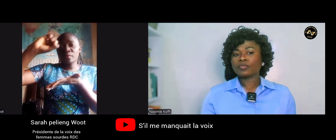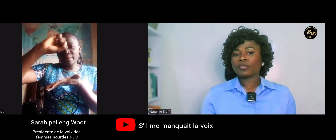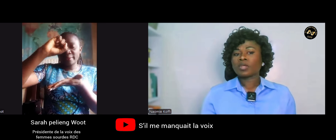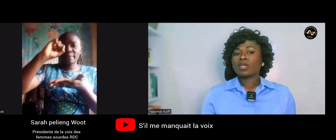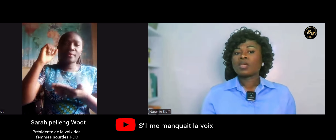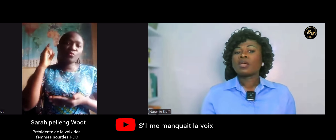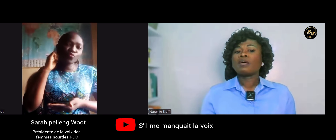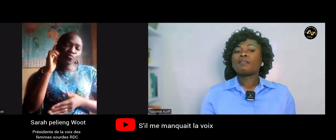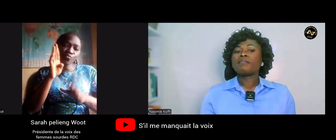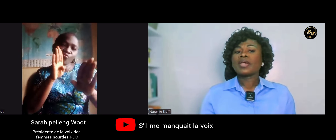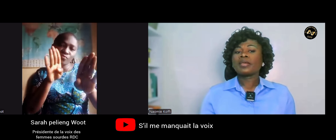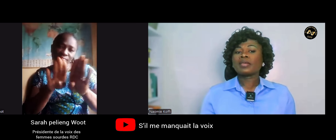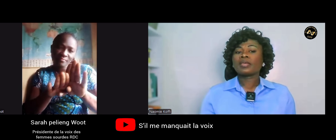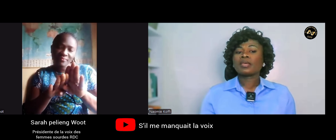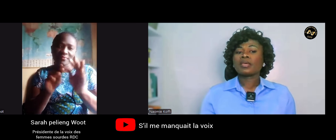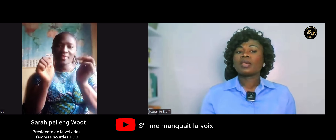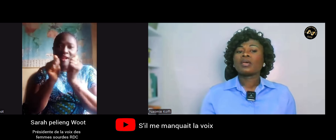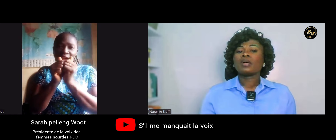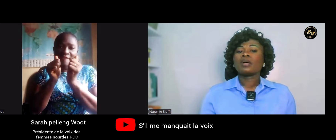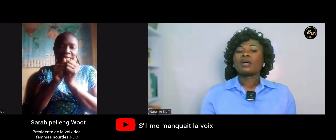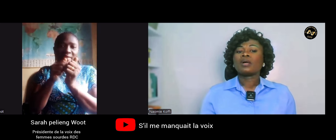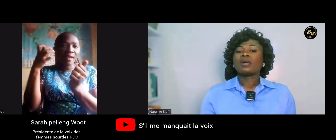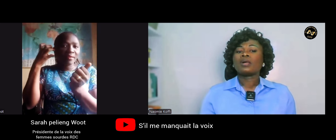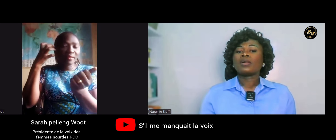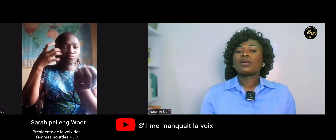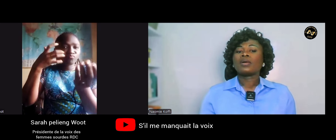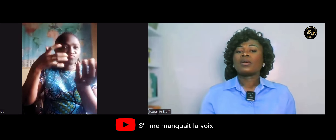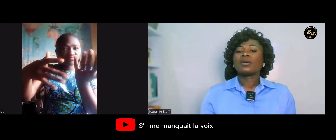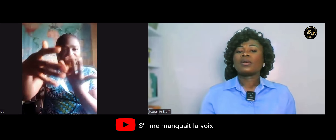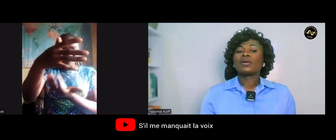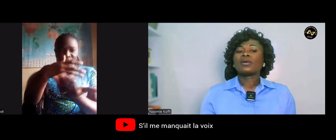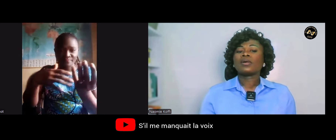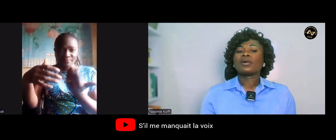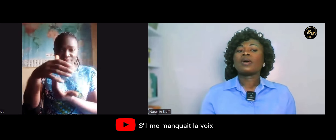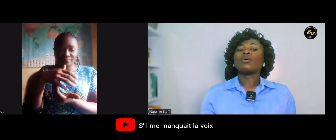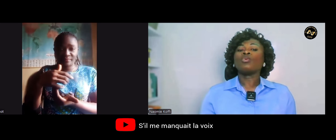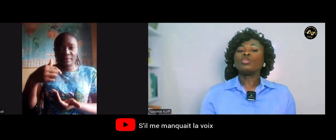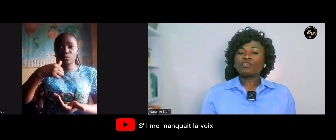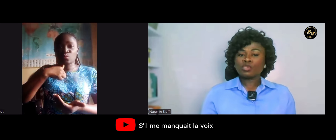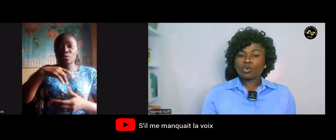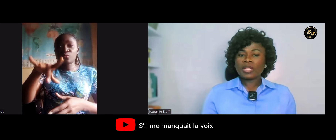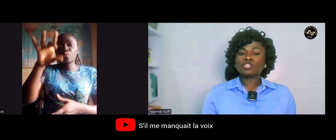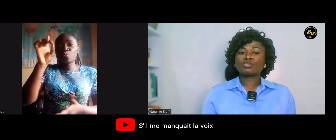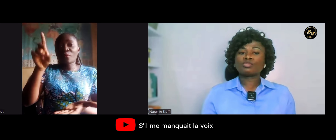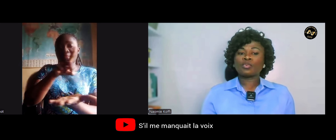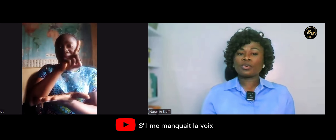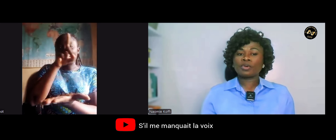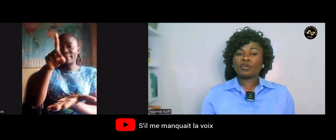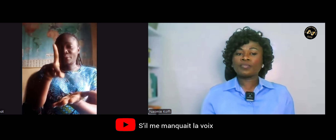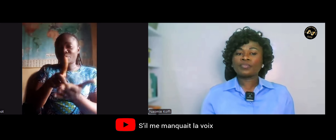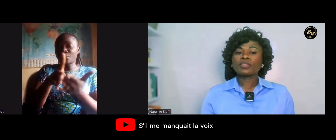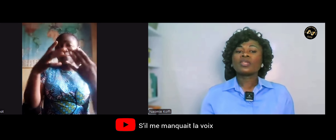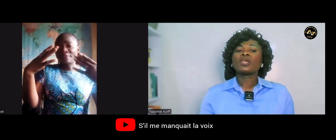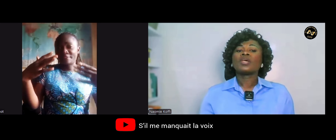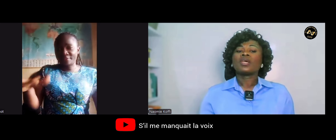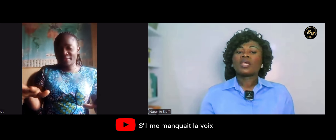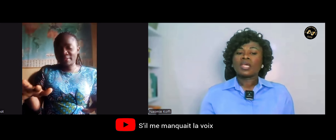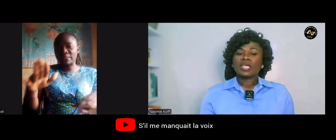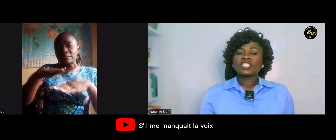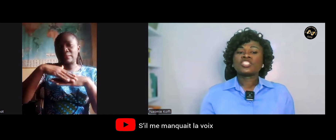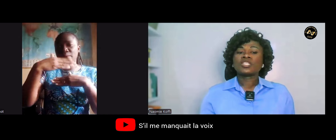spécialisée. Et au secondaire, j'étais avec des sourds et des entendants. J'ai pu obtenir